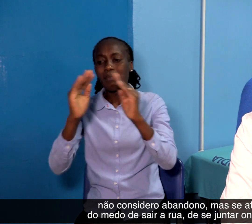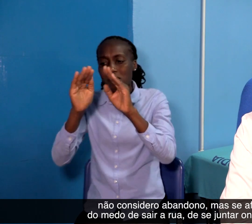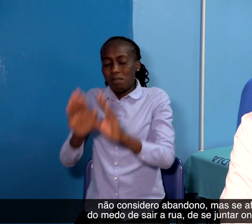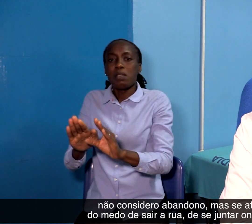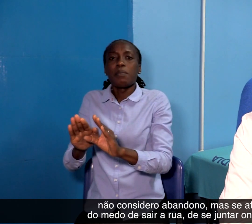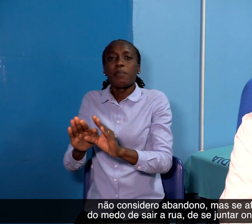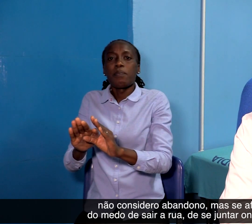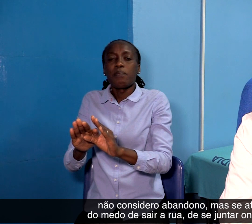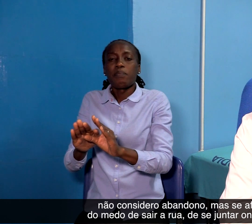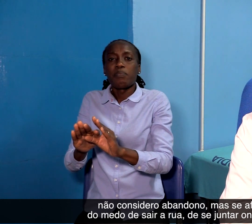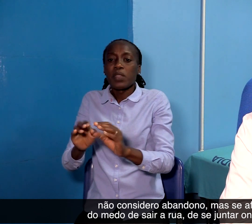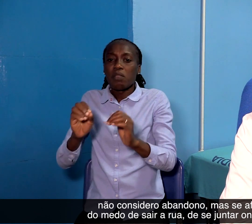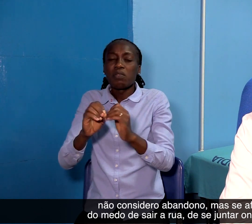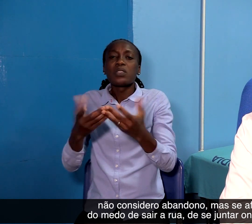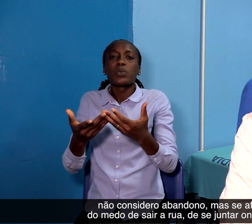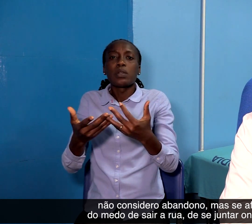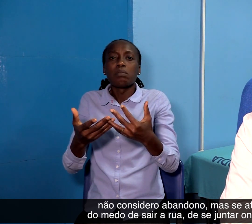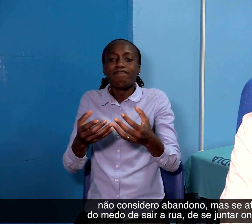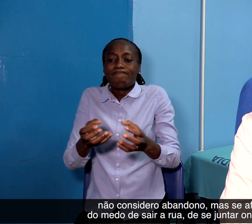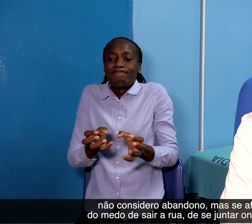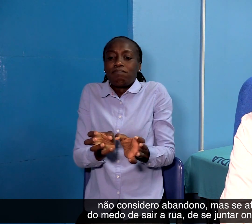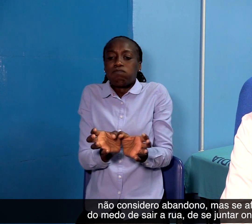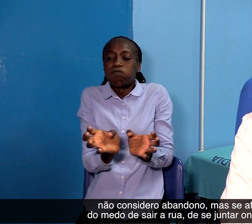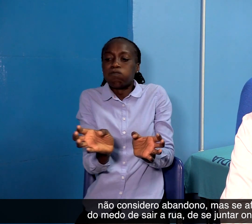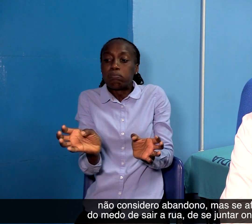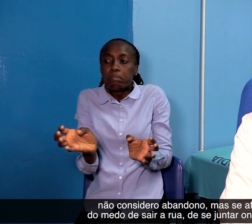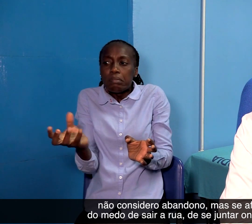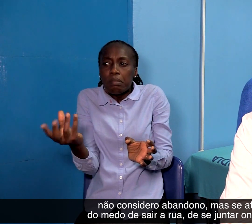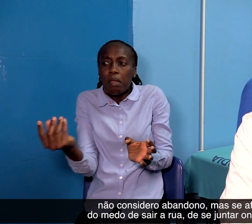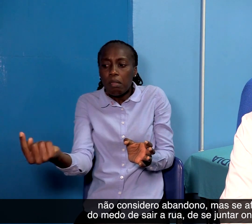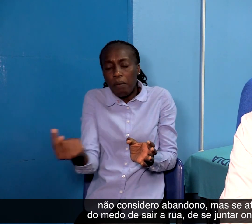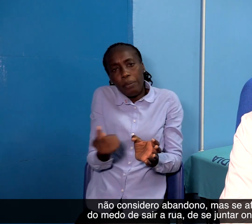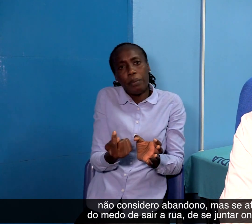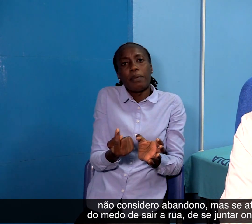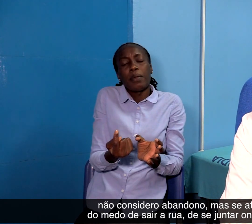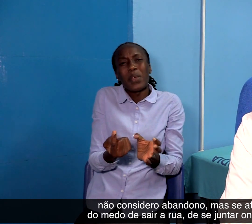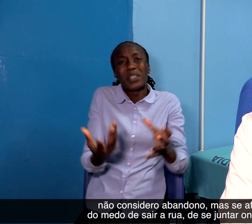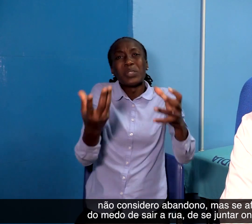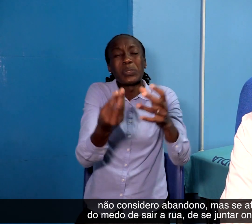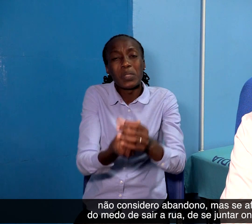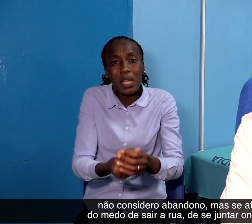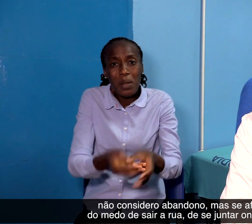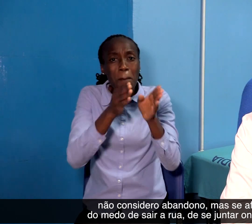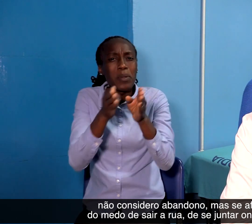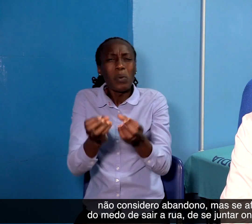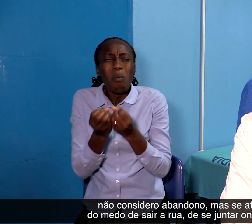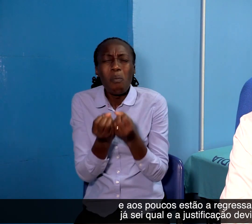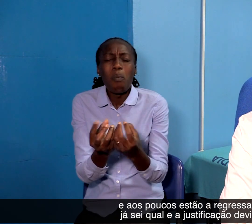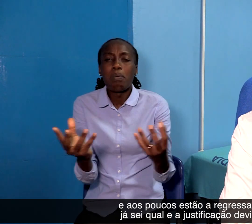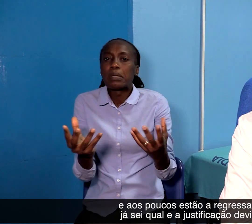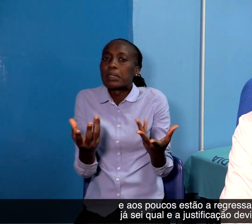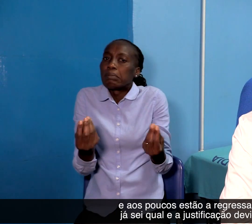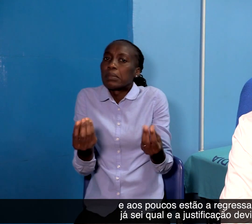abandono, mas afastaram-se por causa do medo de sair à rua, medo de se juntar num sítio em que tem muitas